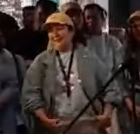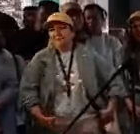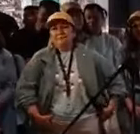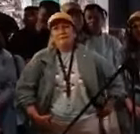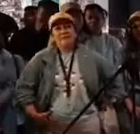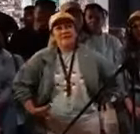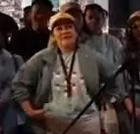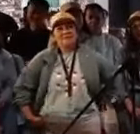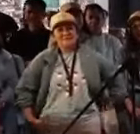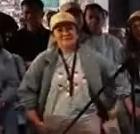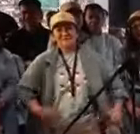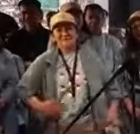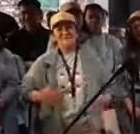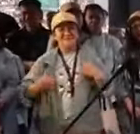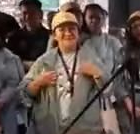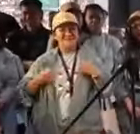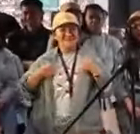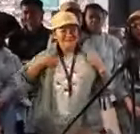Jadi aku juga mau latihan.